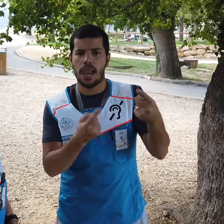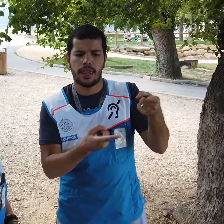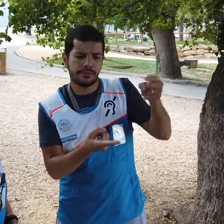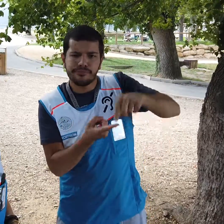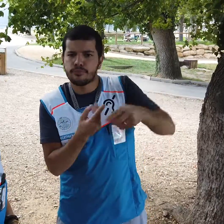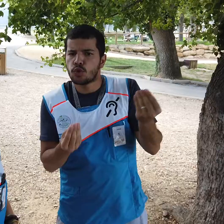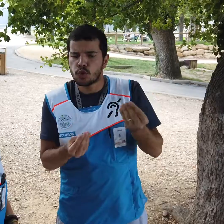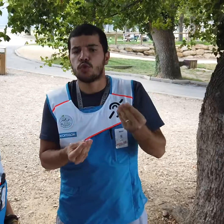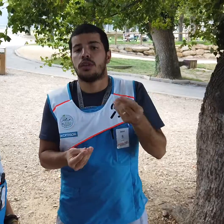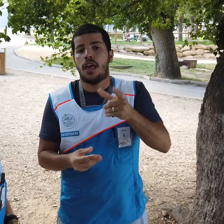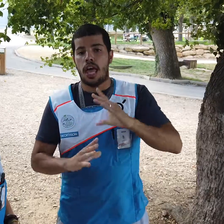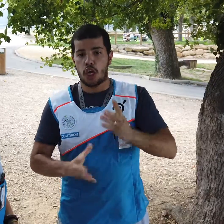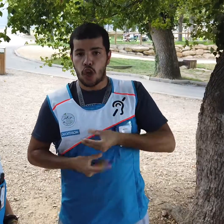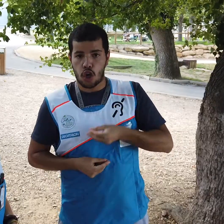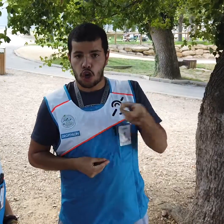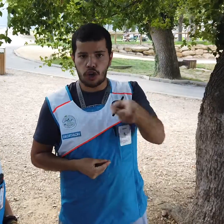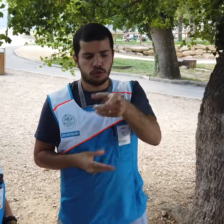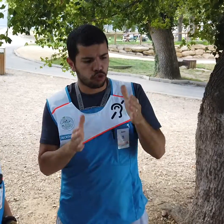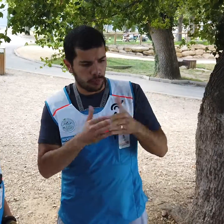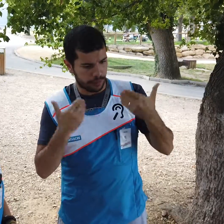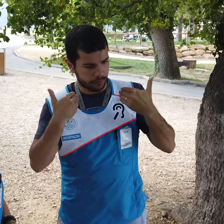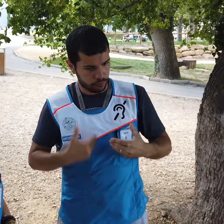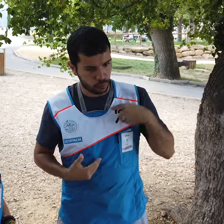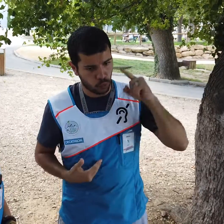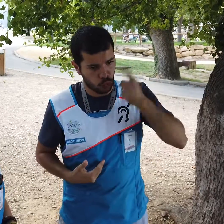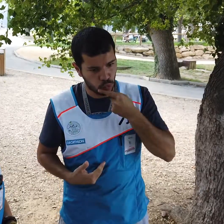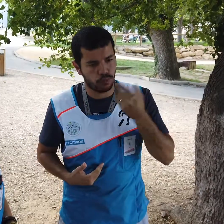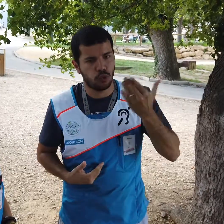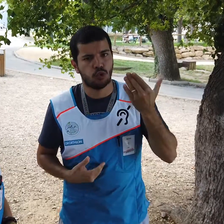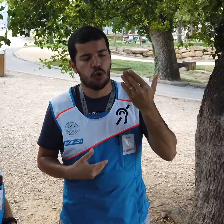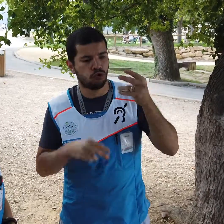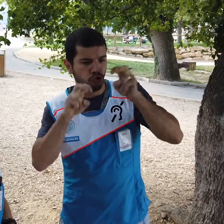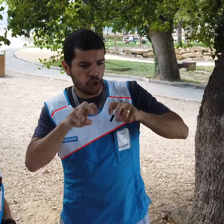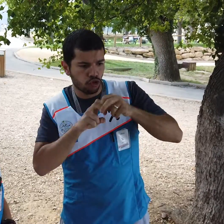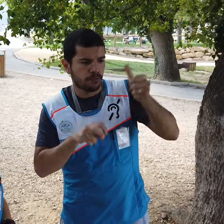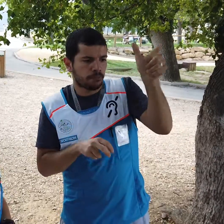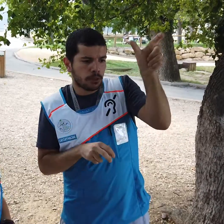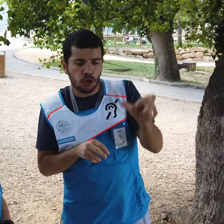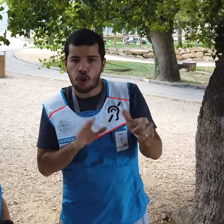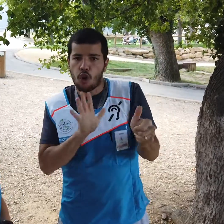et évidemment vous présenter le reste de l'équipe et vous aider dans l'ensemble du magasin.